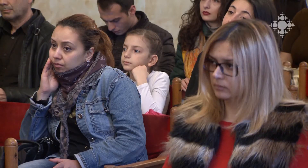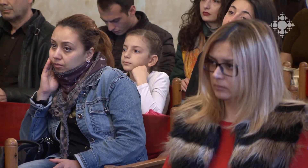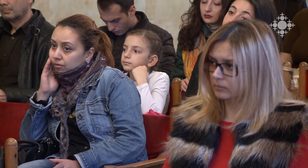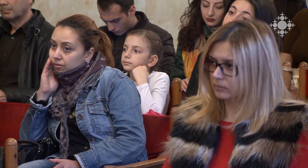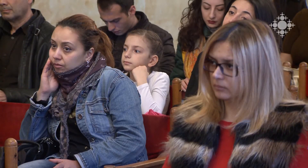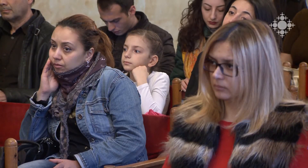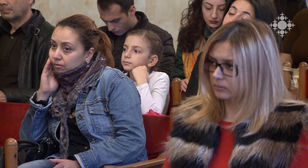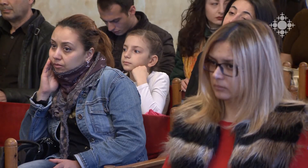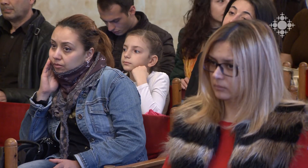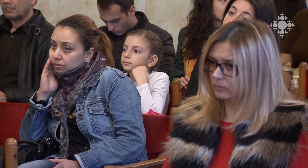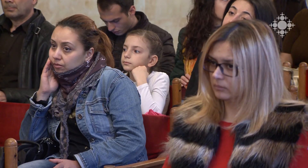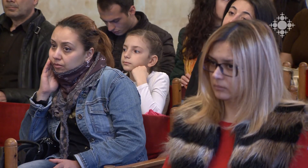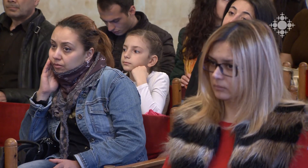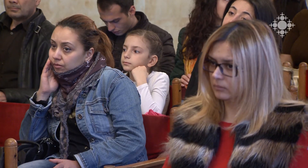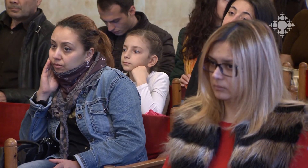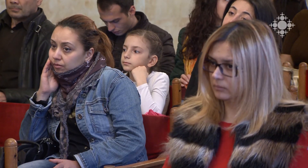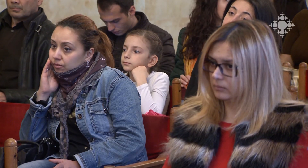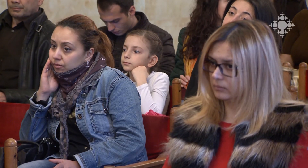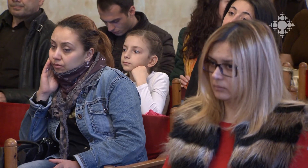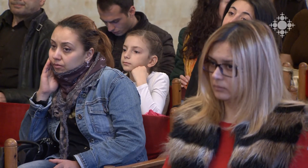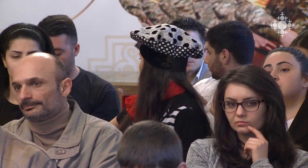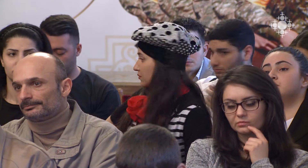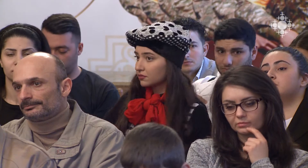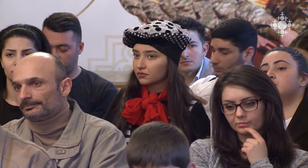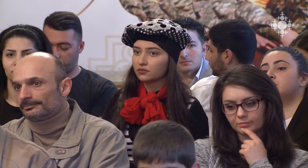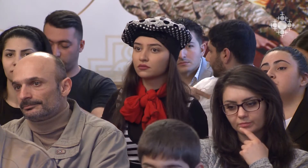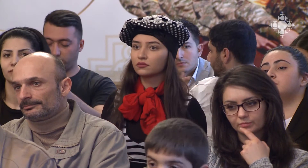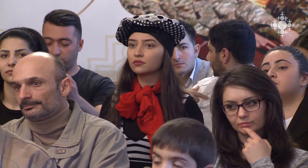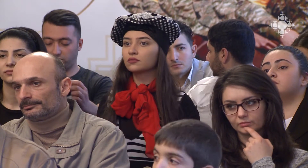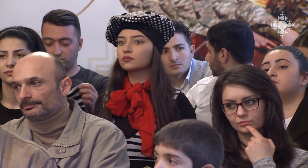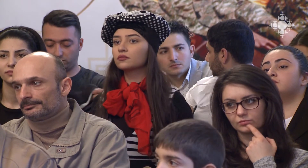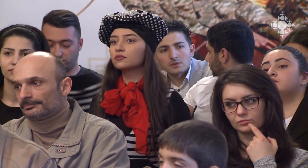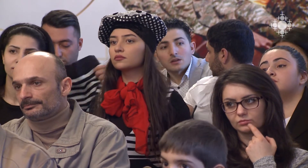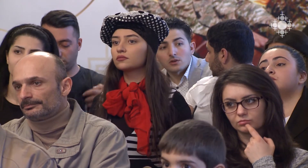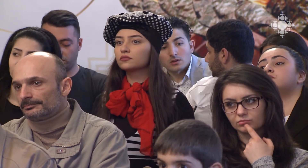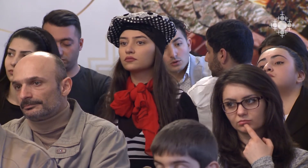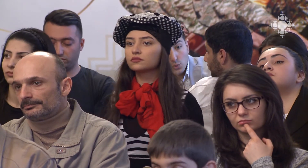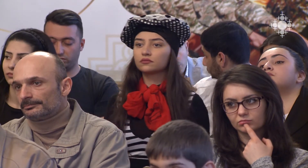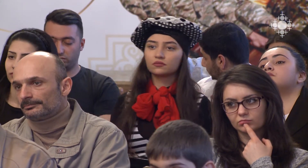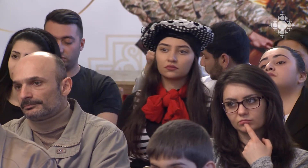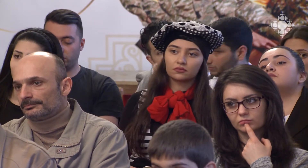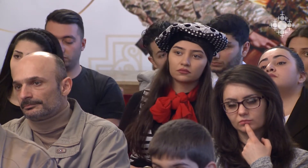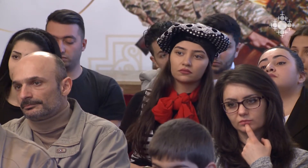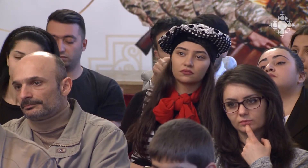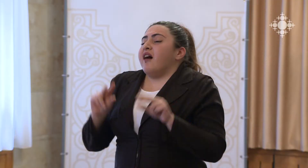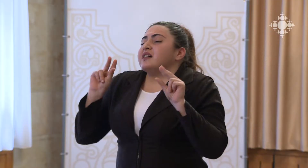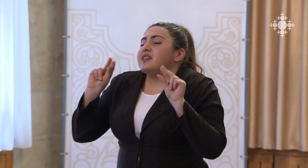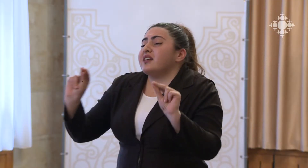այն գրականությամբ, որ հնարավոր էր գտնել ժեստերի լեզվով։ Իսկ Աստվածաշունչը ժեստերի լեզվով ուղղակի երազանք էր։ Գրետան ևս